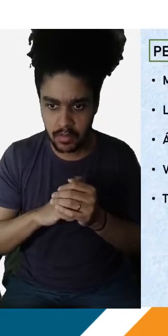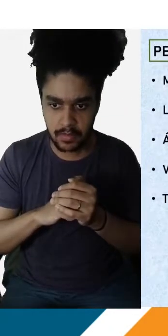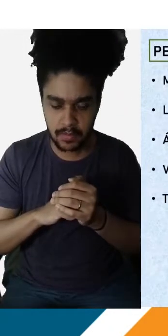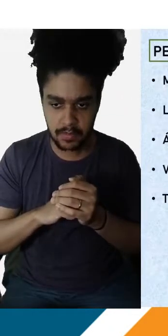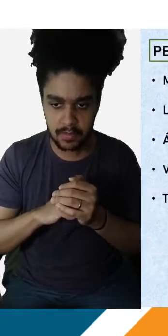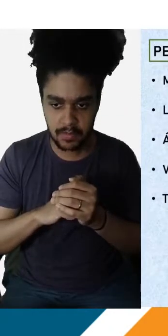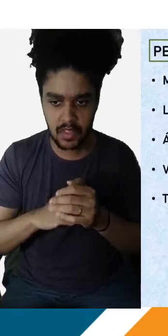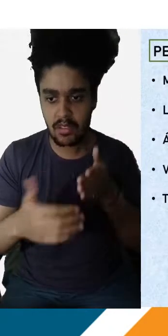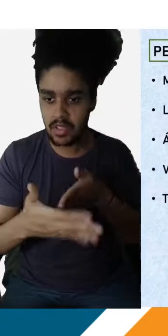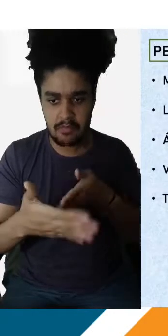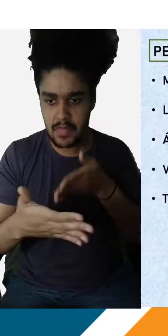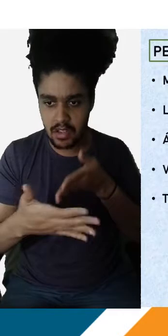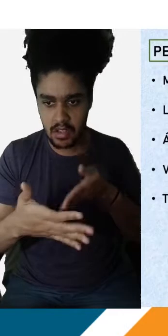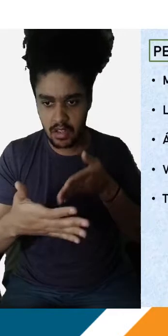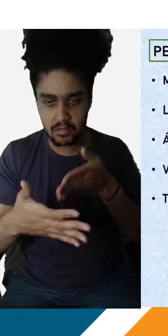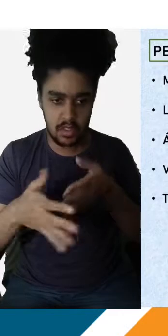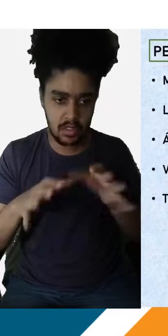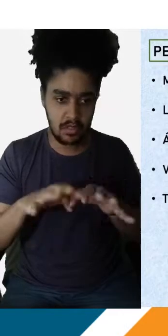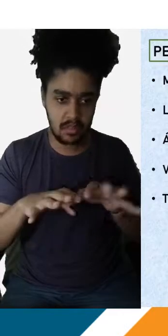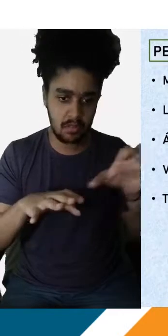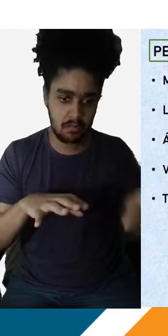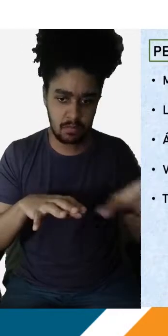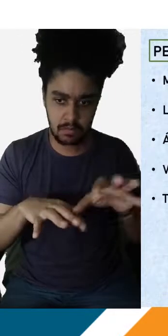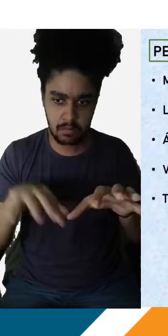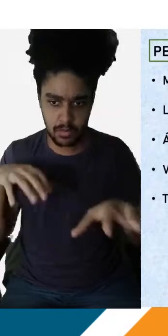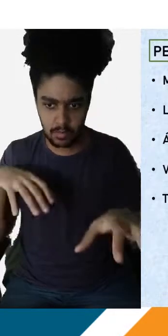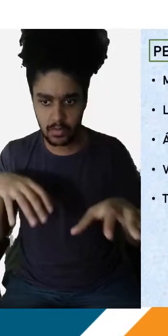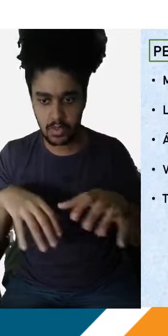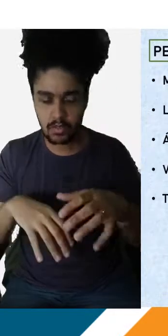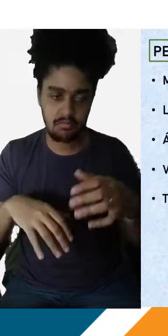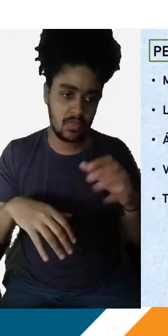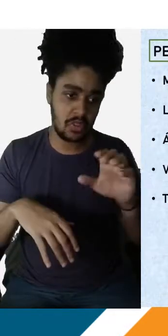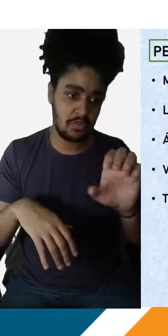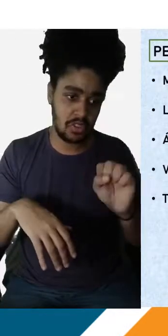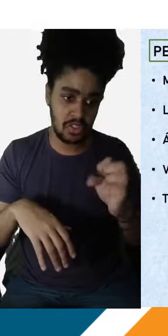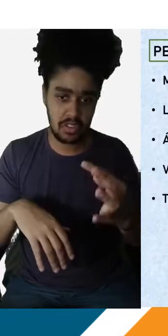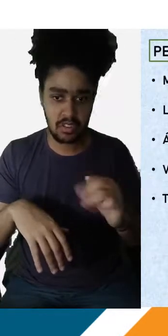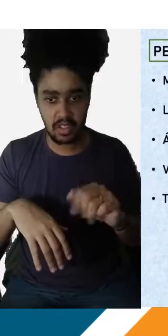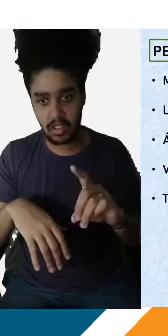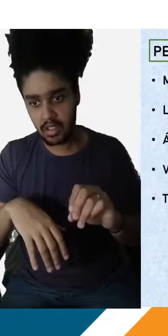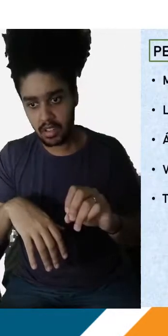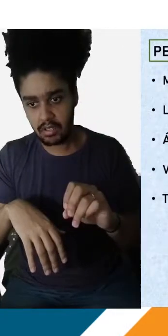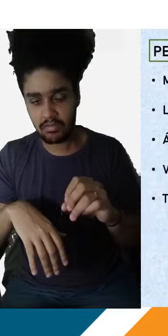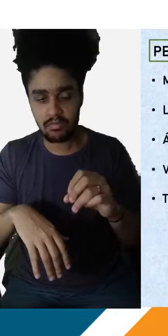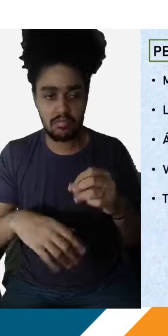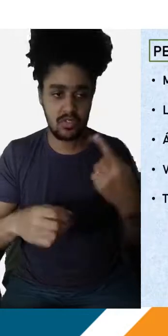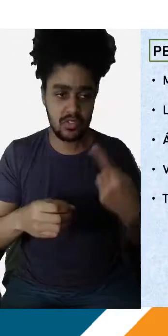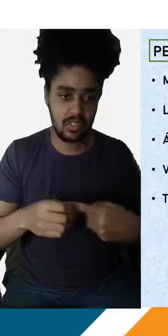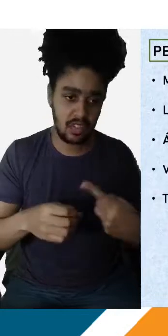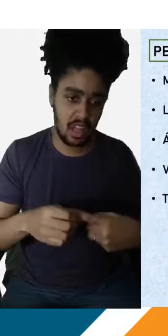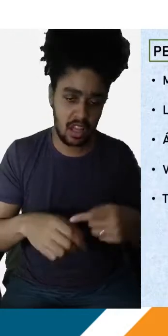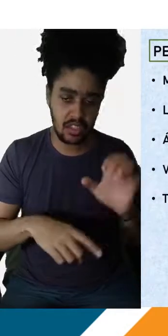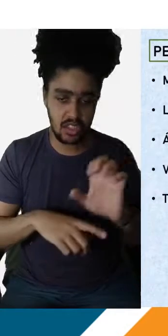o limite de um território com outro, o limite de um estado, limite de uma cidade,